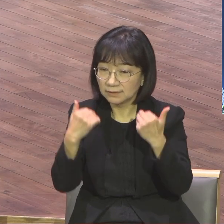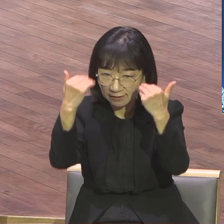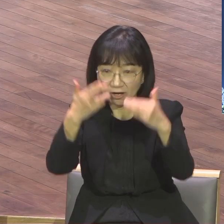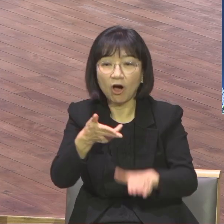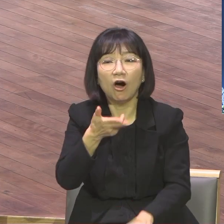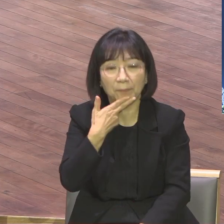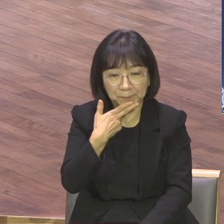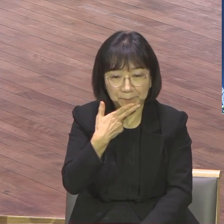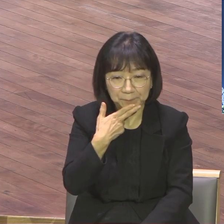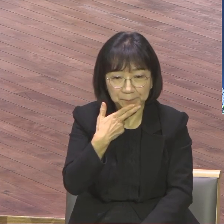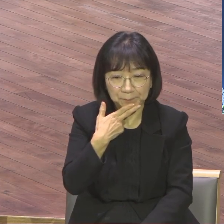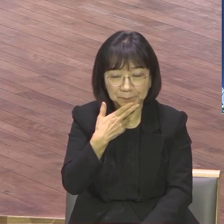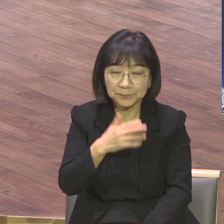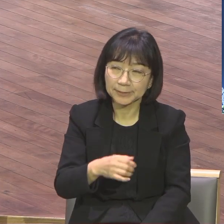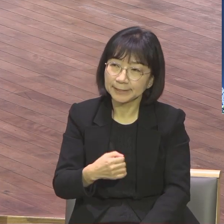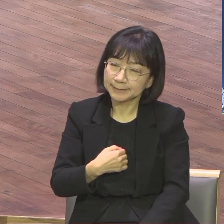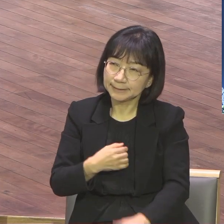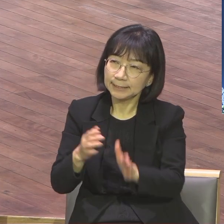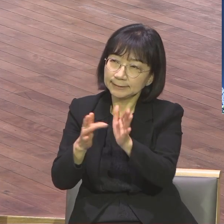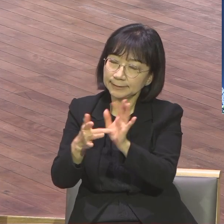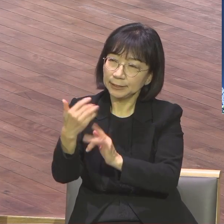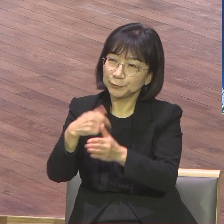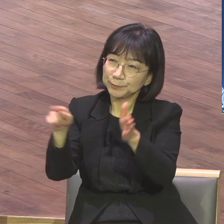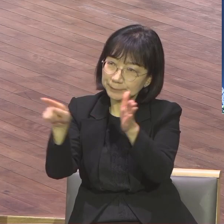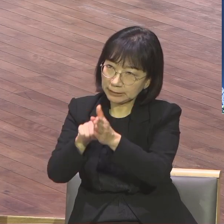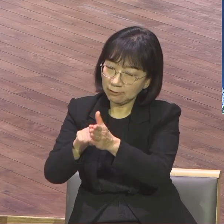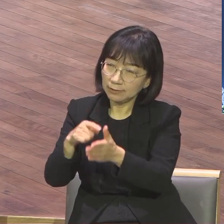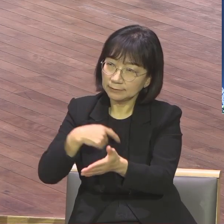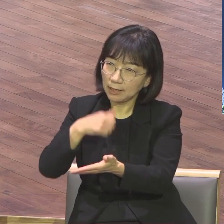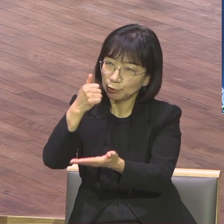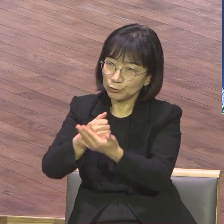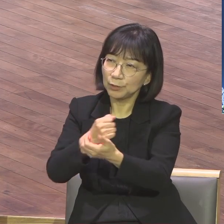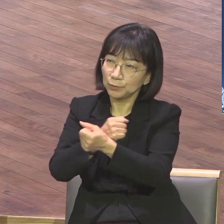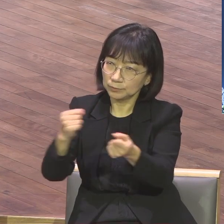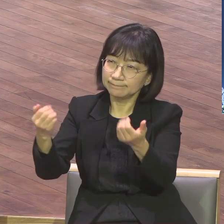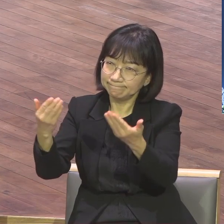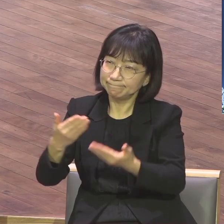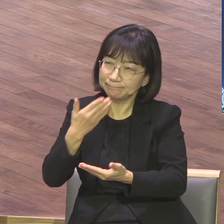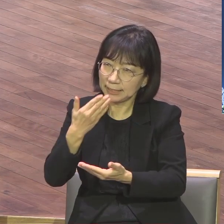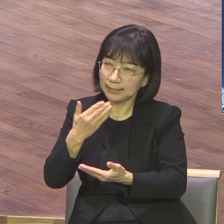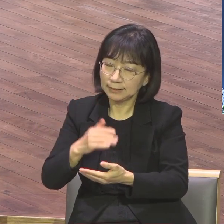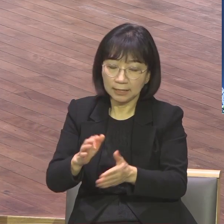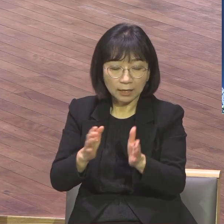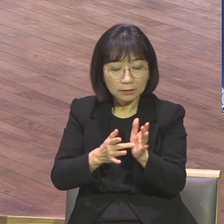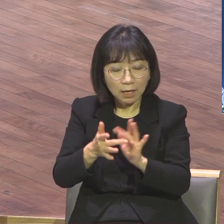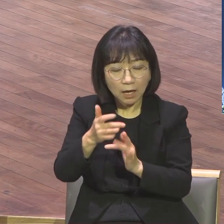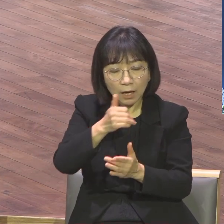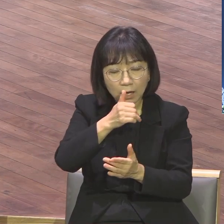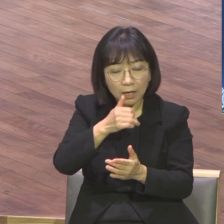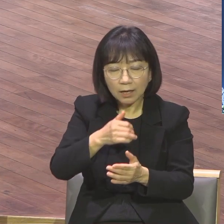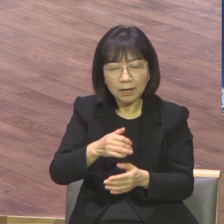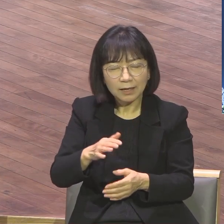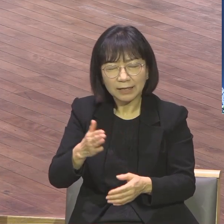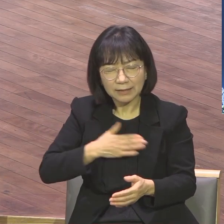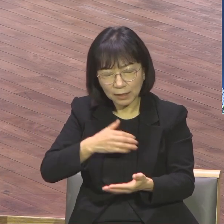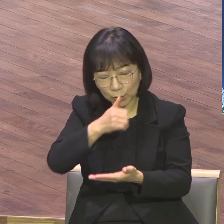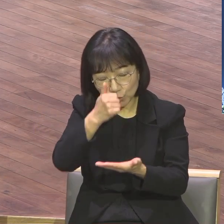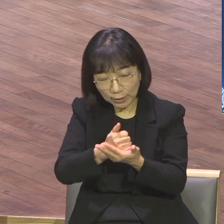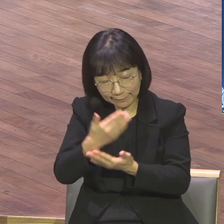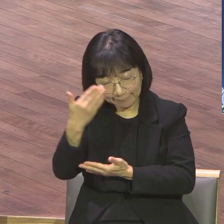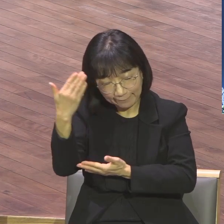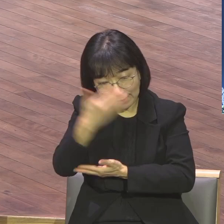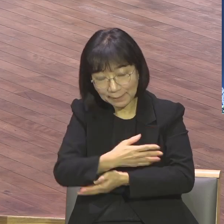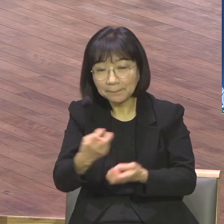예수를 믿으면 죄사함을 받는다. 나의 죄를 씻기는 예수의 피밖에 없네. 나를 정쾌하기도